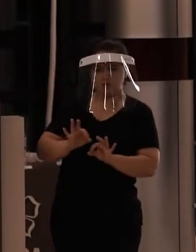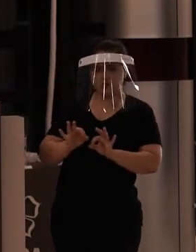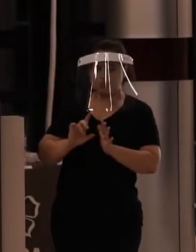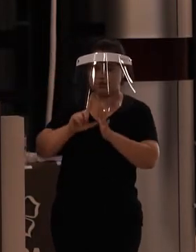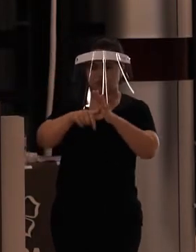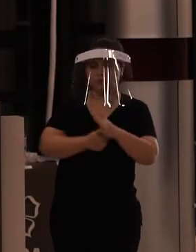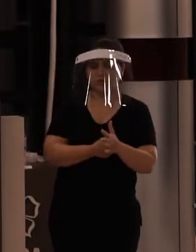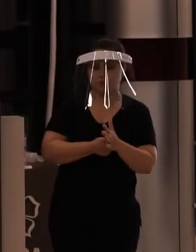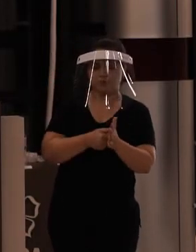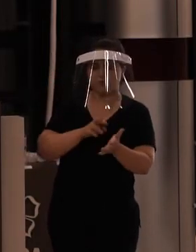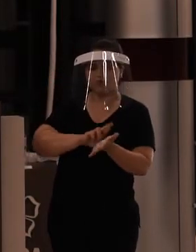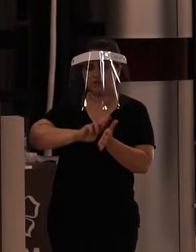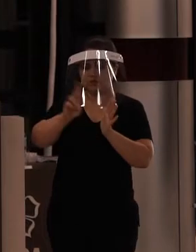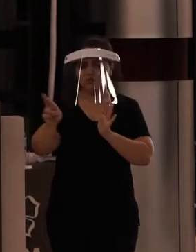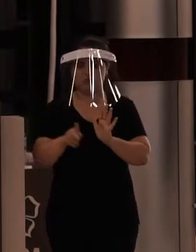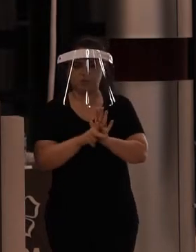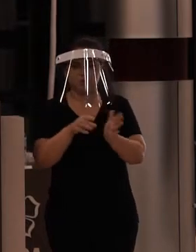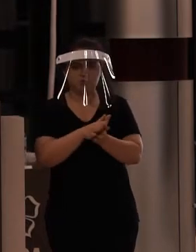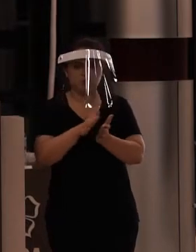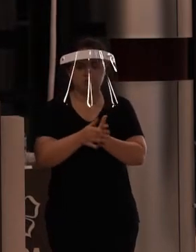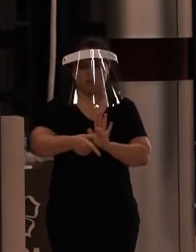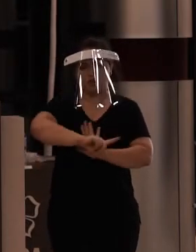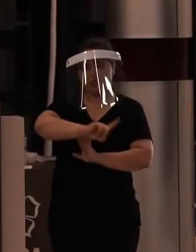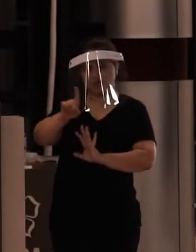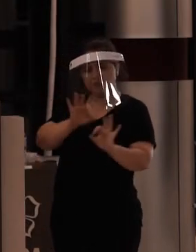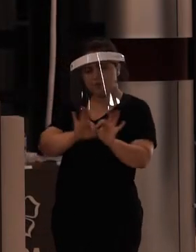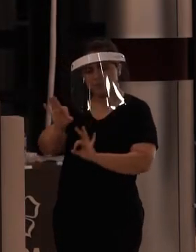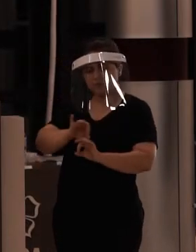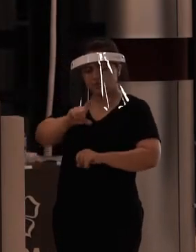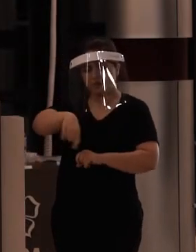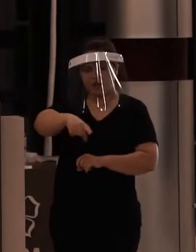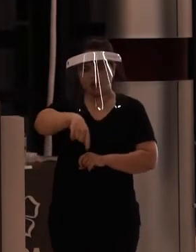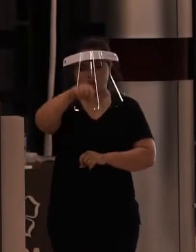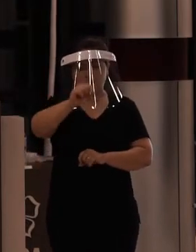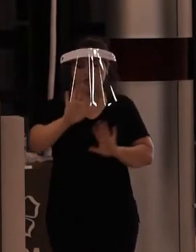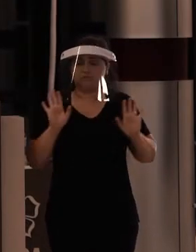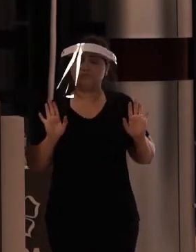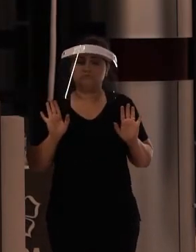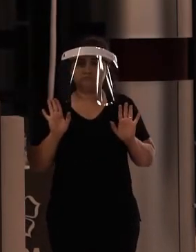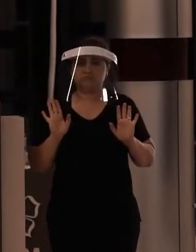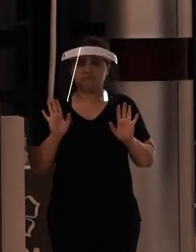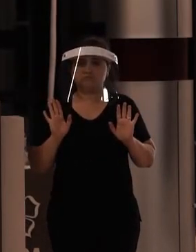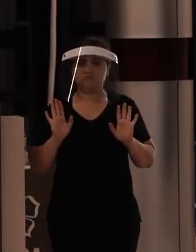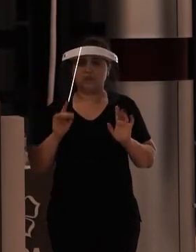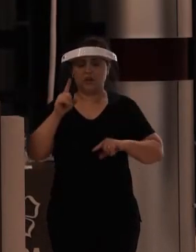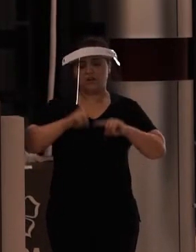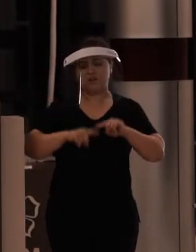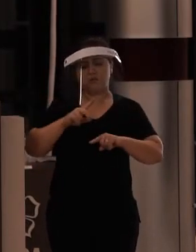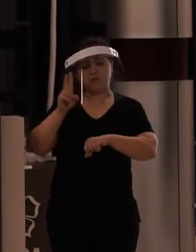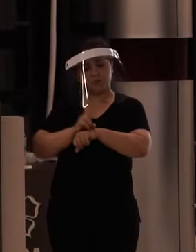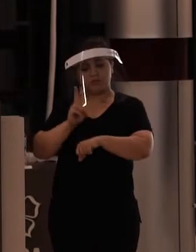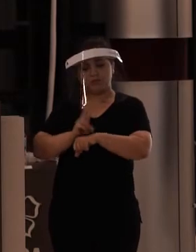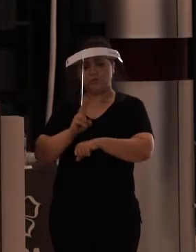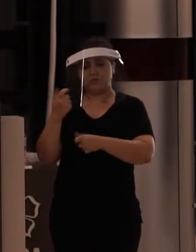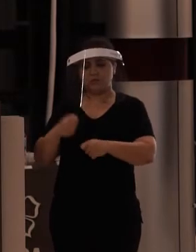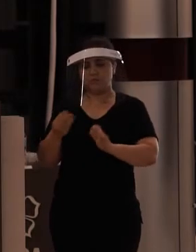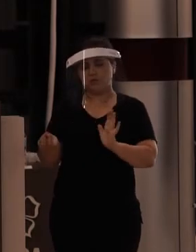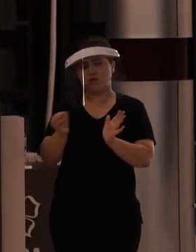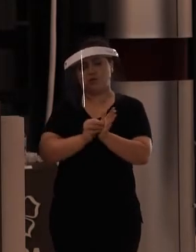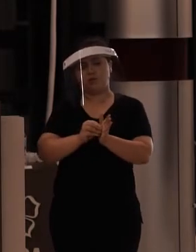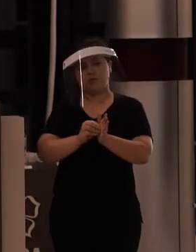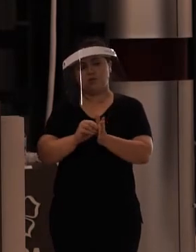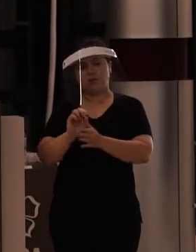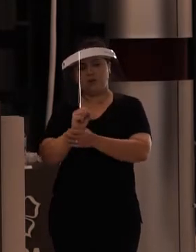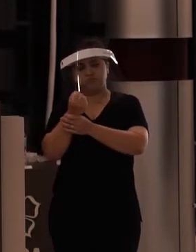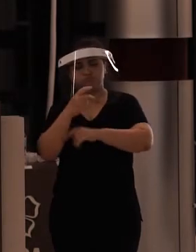da preditiva, se vai ser corretiva não planejada, aleatória, não é? É equipamento de proteção, então nós vamos colocar